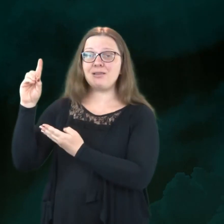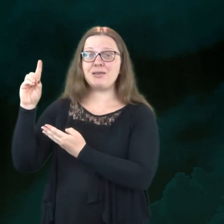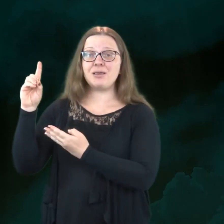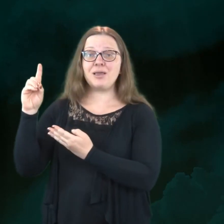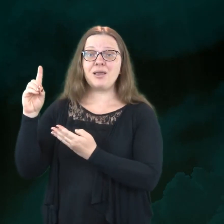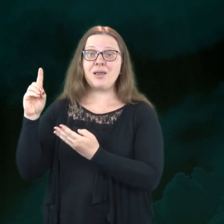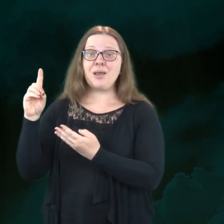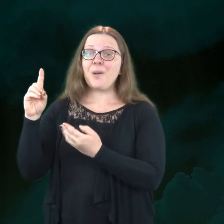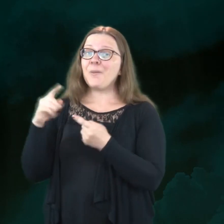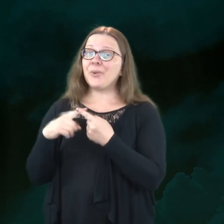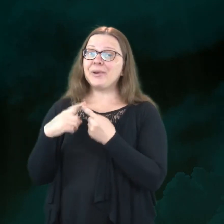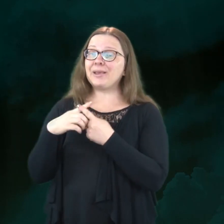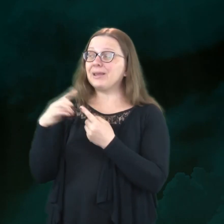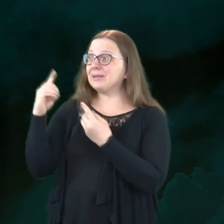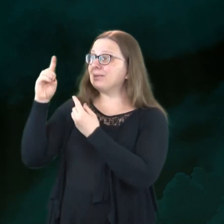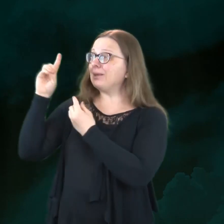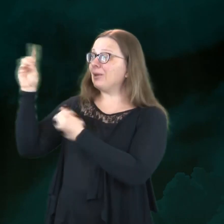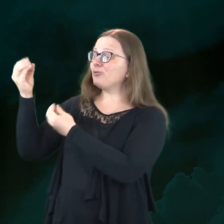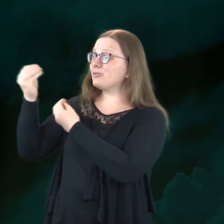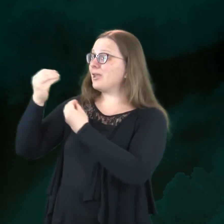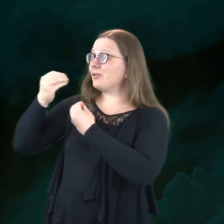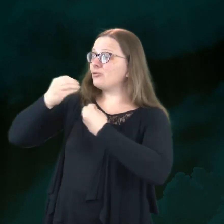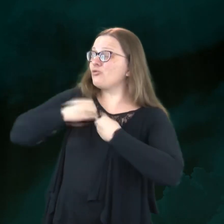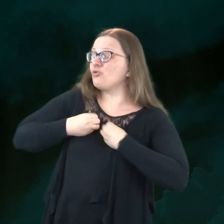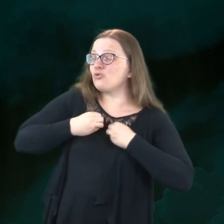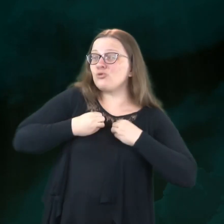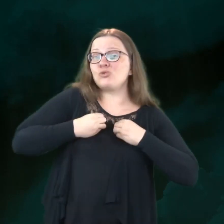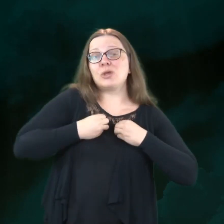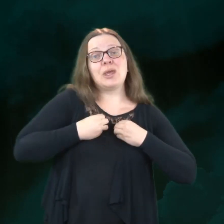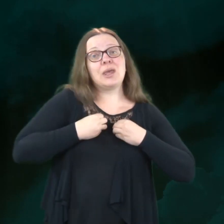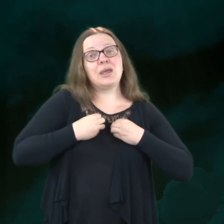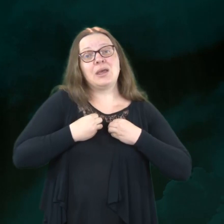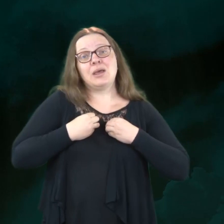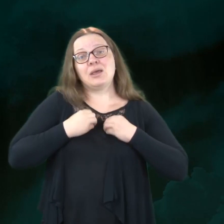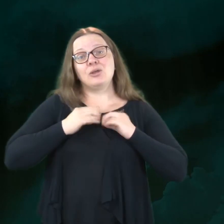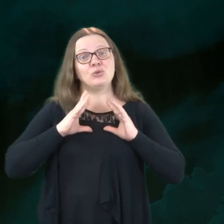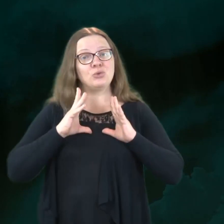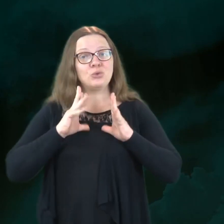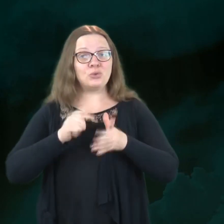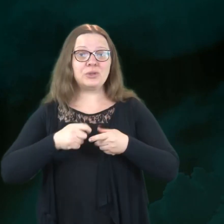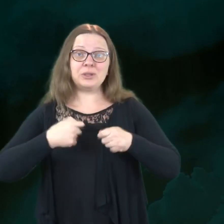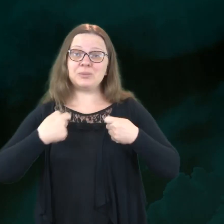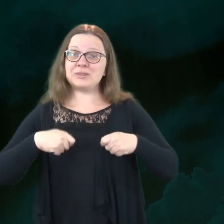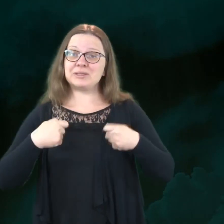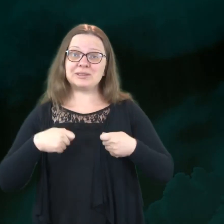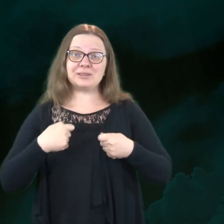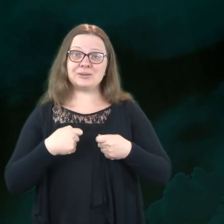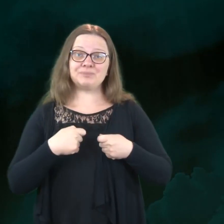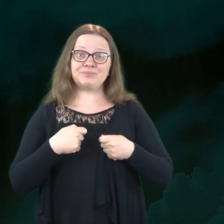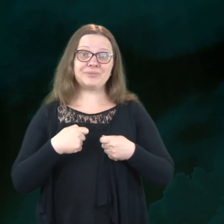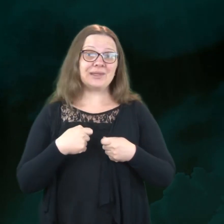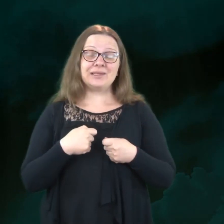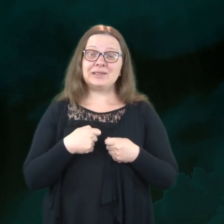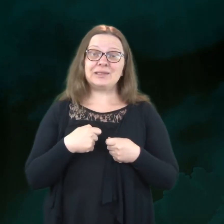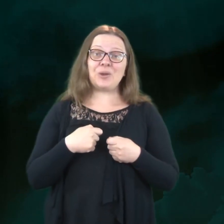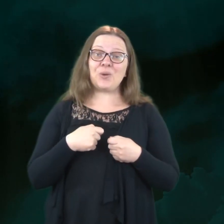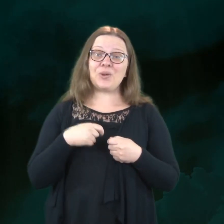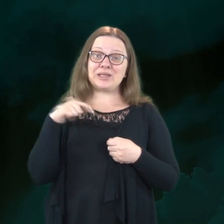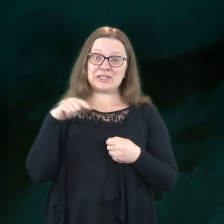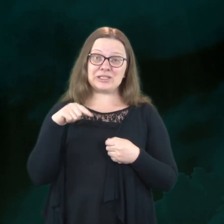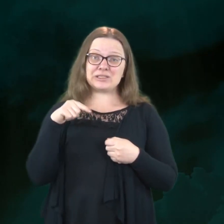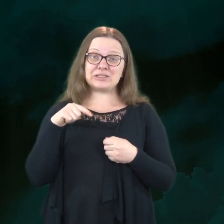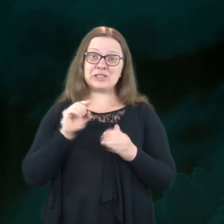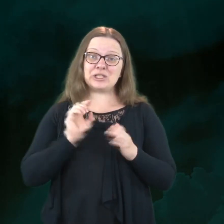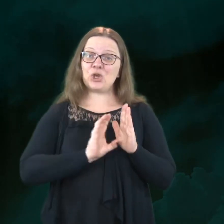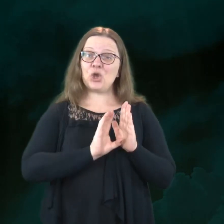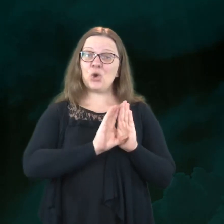que dá tudo para nós, quer dizer, para eles esse conceito é impossível, não existe esse conceito entre eles. Então, irmãos, esse